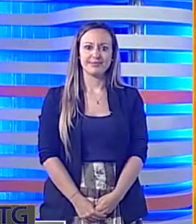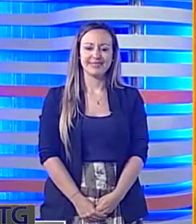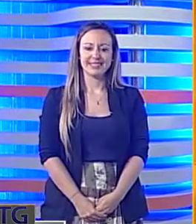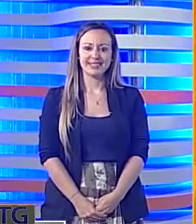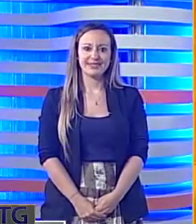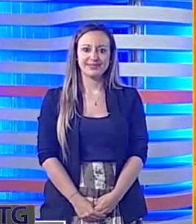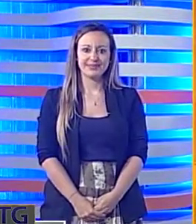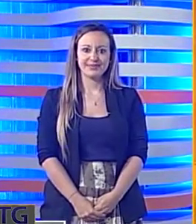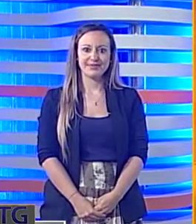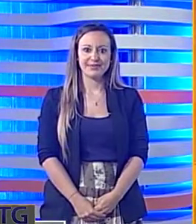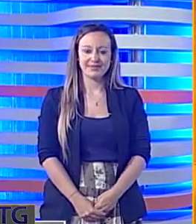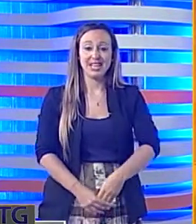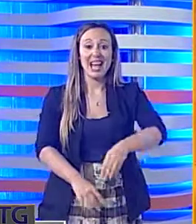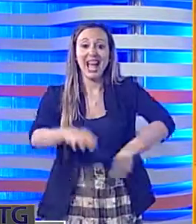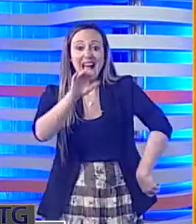a un piano B.